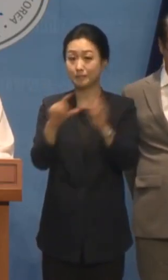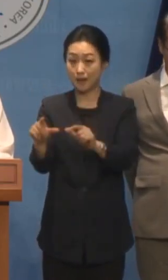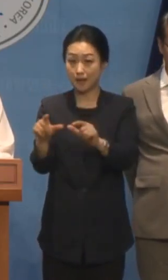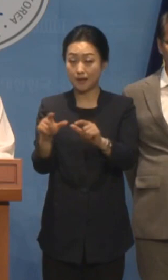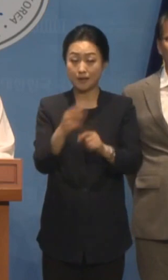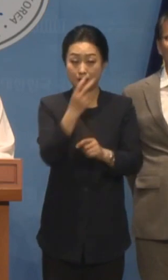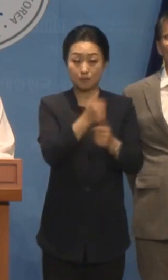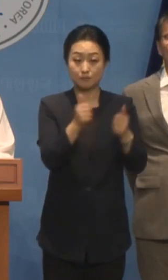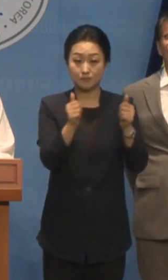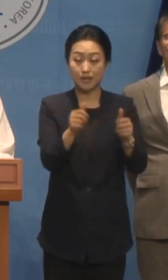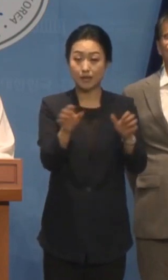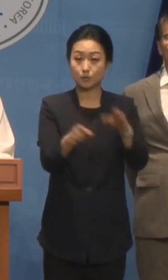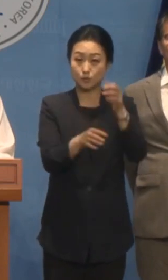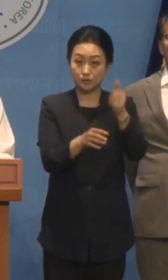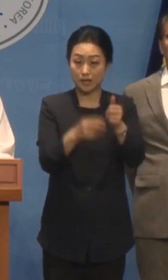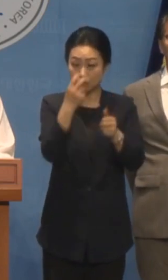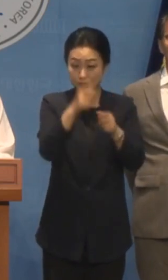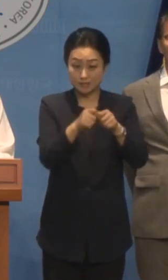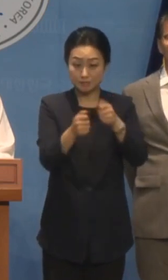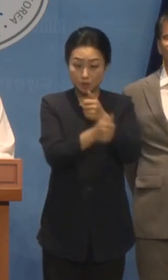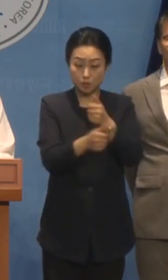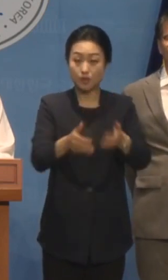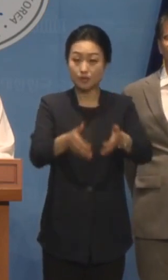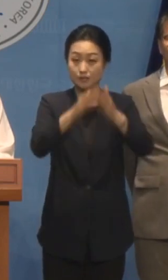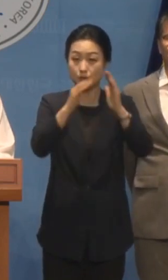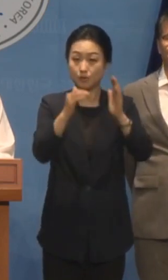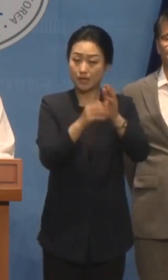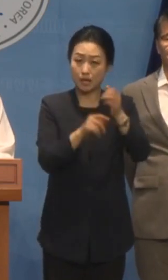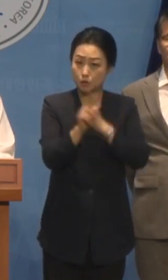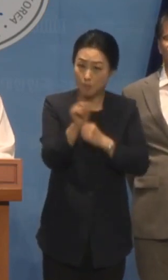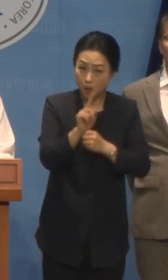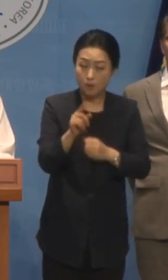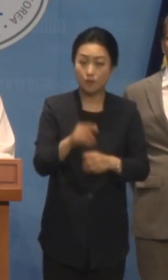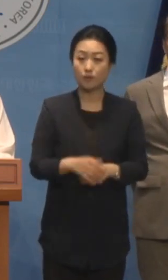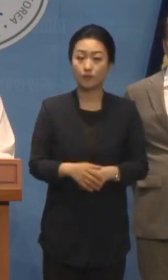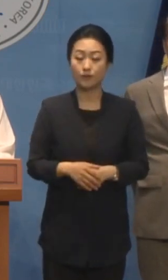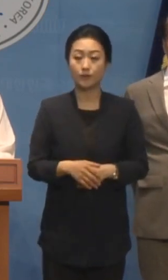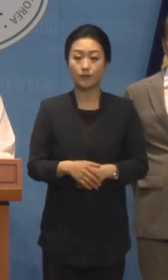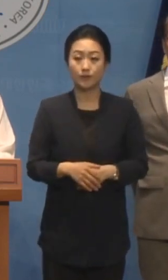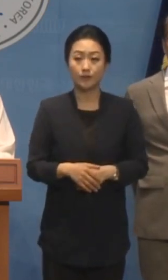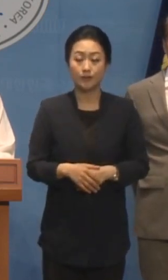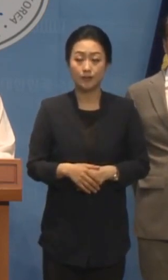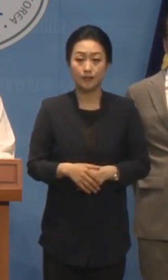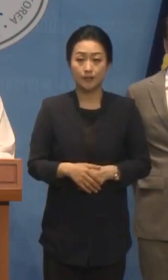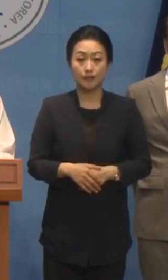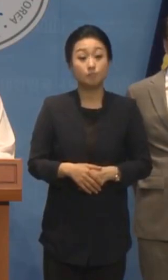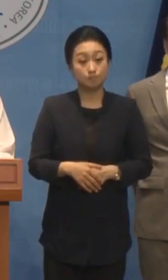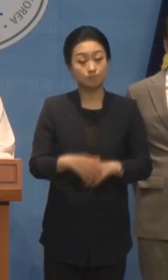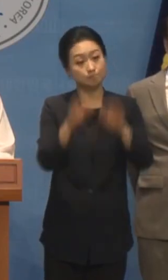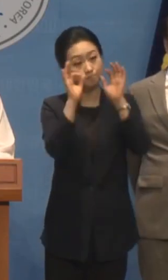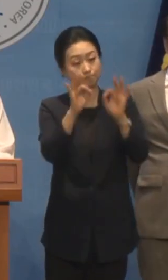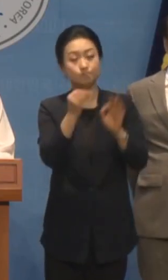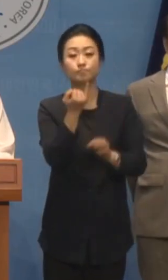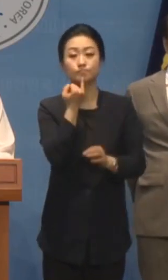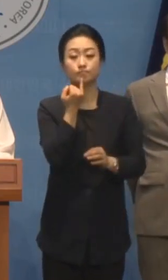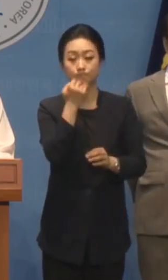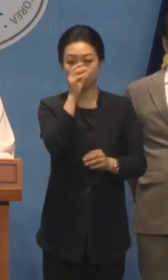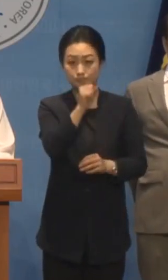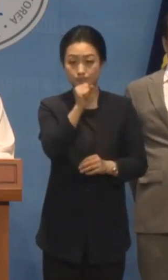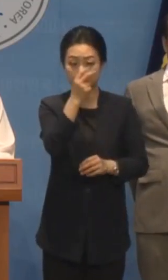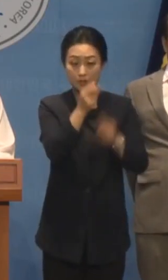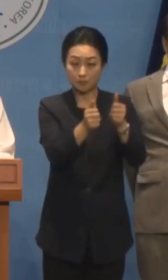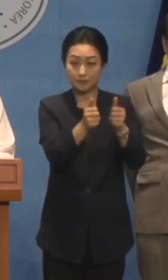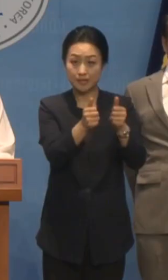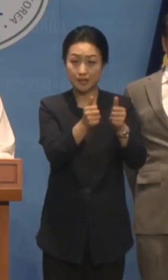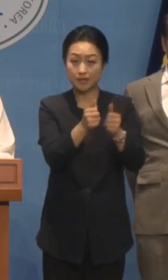직권으로 수사심의를 소집하였다. 그 의도가 어디에 있든 서울의 소리는 일단 긍정적으로 평가한다. 검찰은